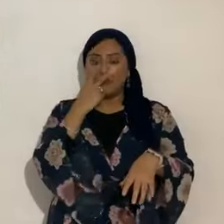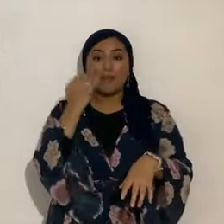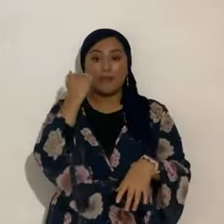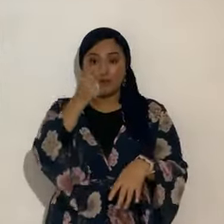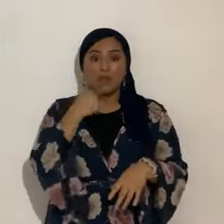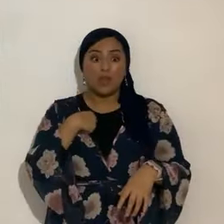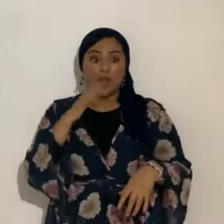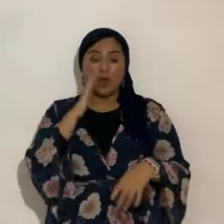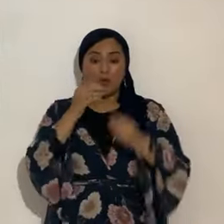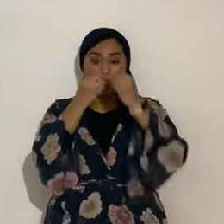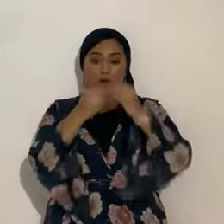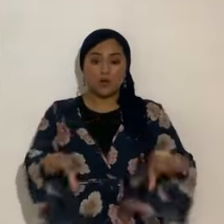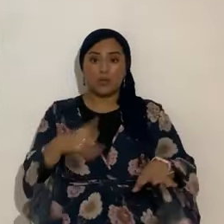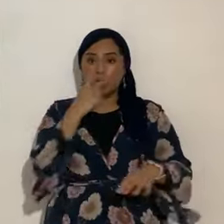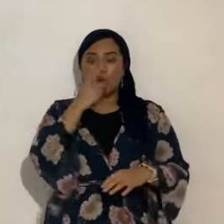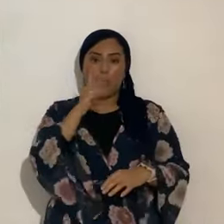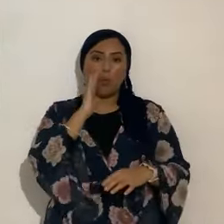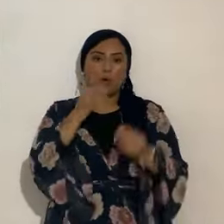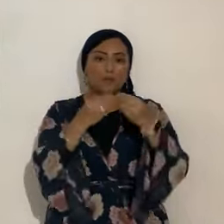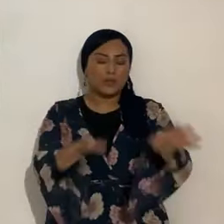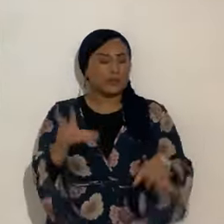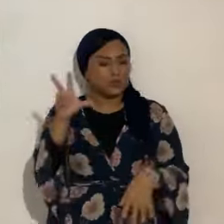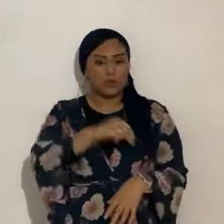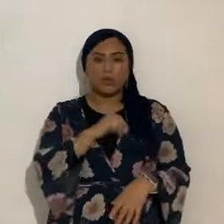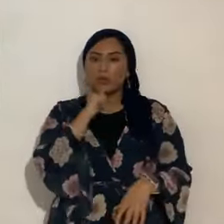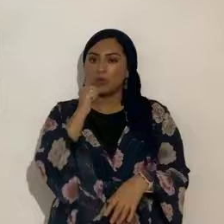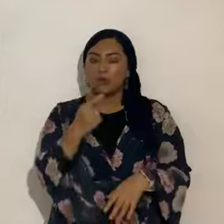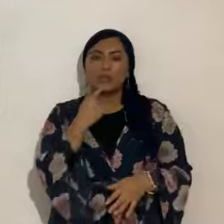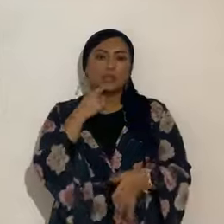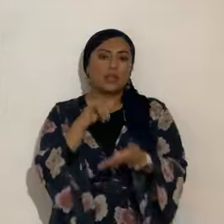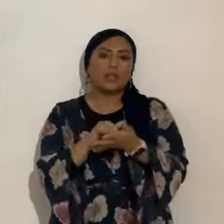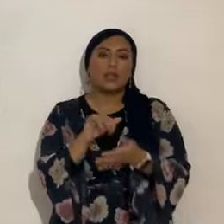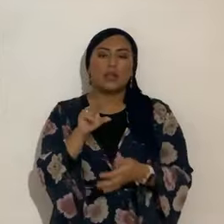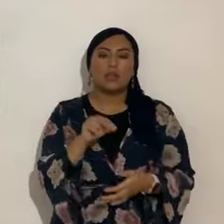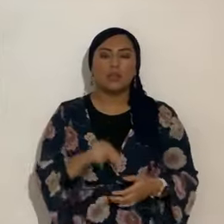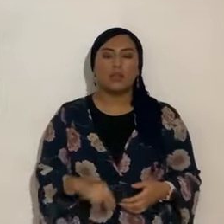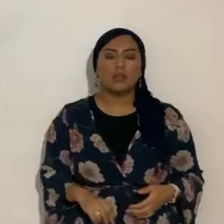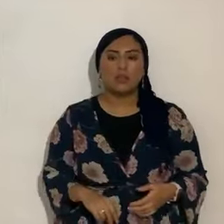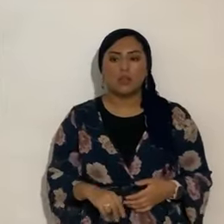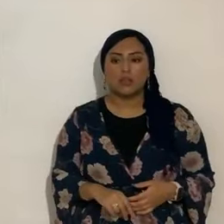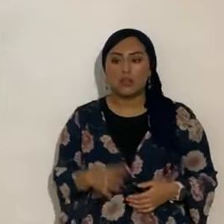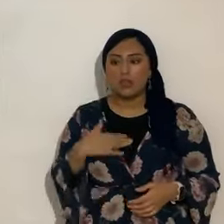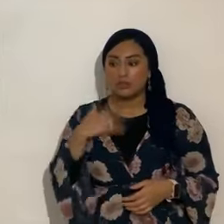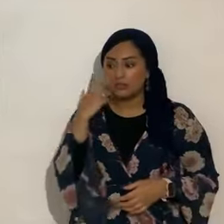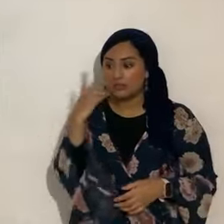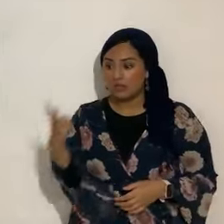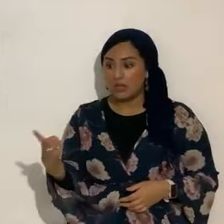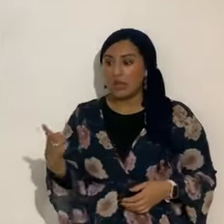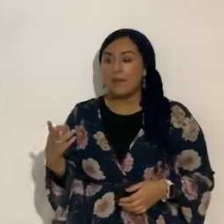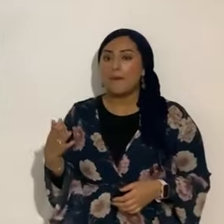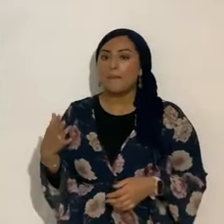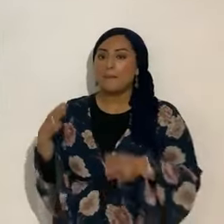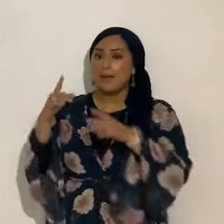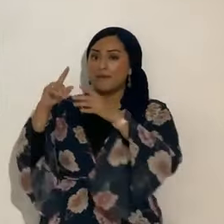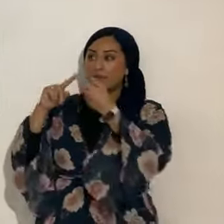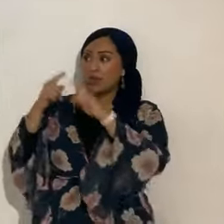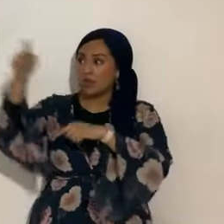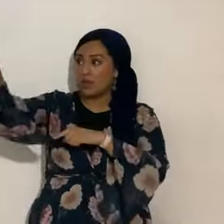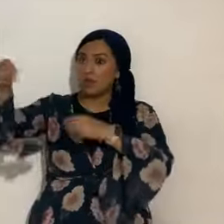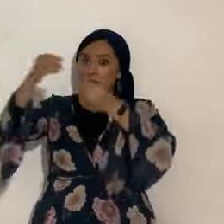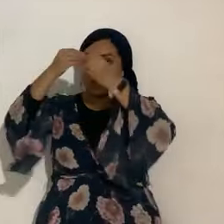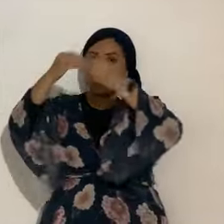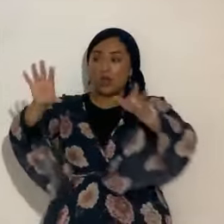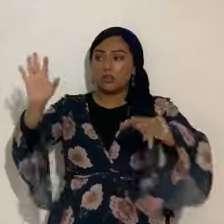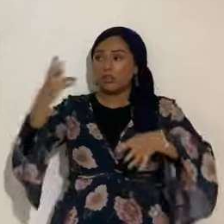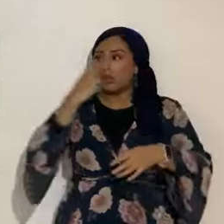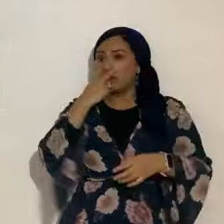dices voy a perder la vista, seguramente la vas a perder. No digas eso. No, parece que yo vi a mi vecina que le dio diabetes y perdió la